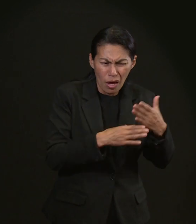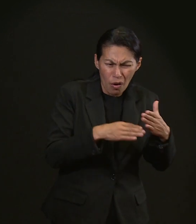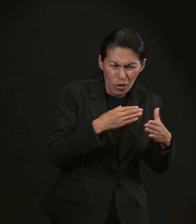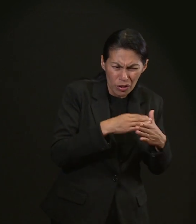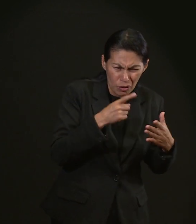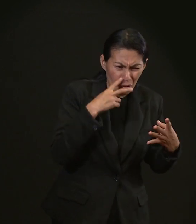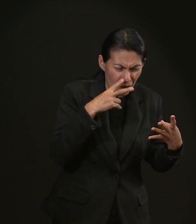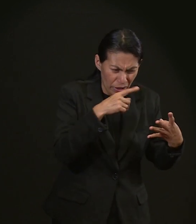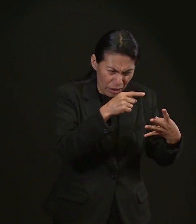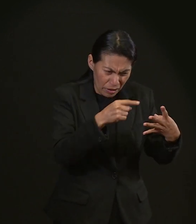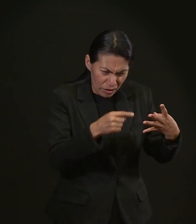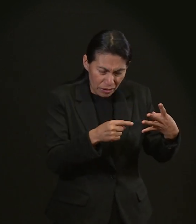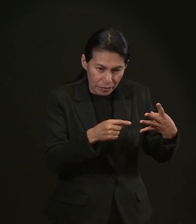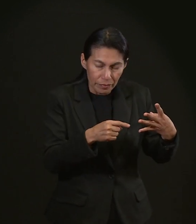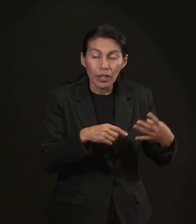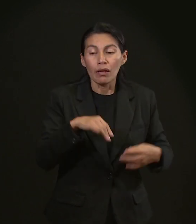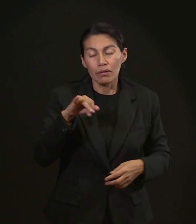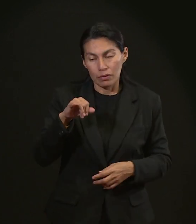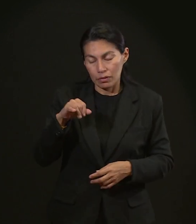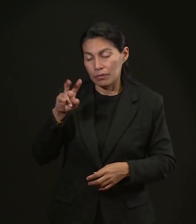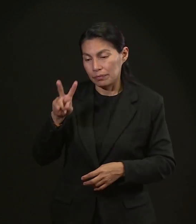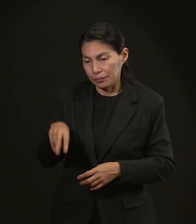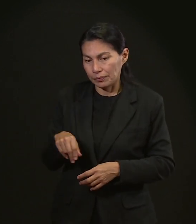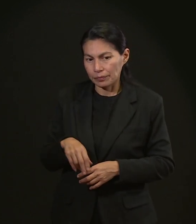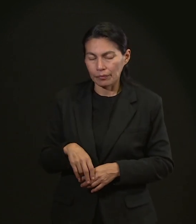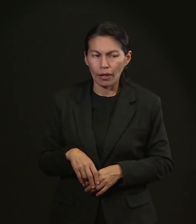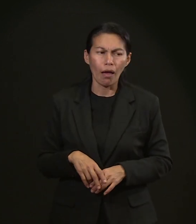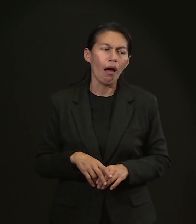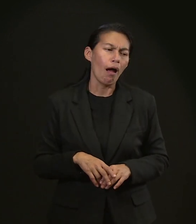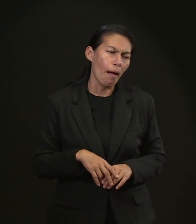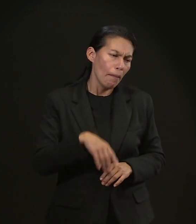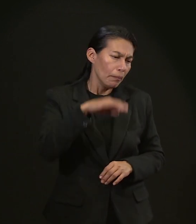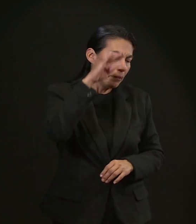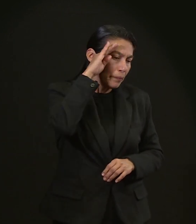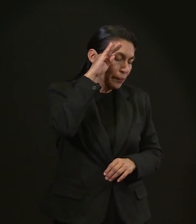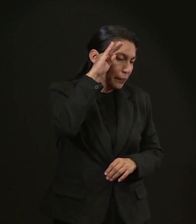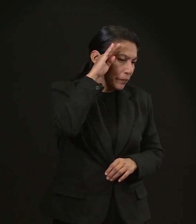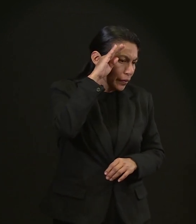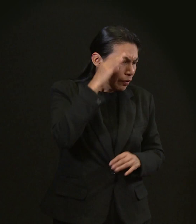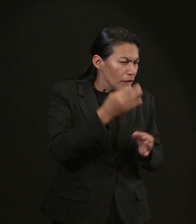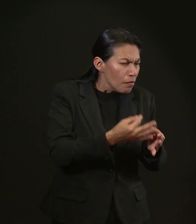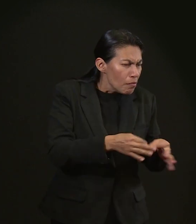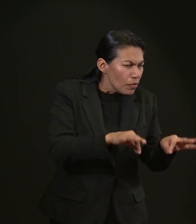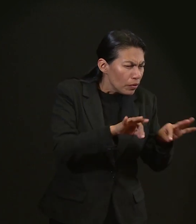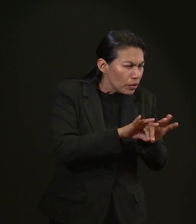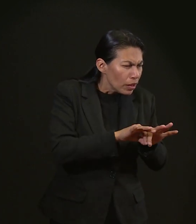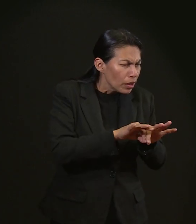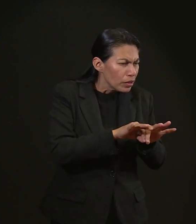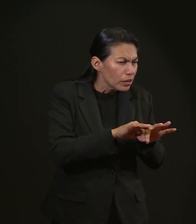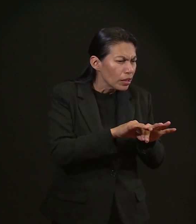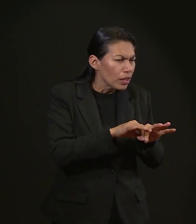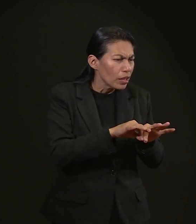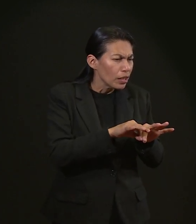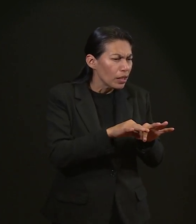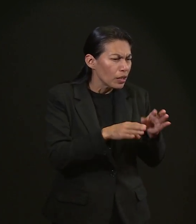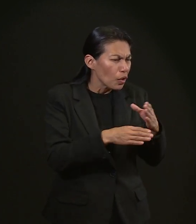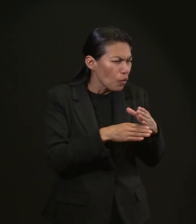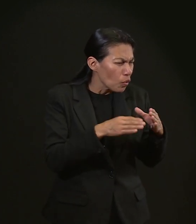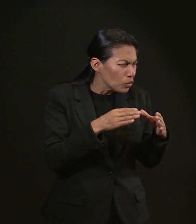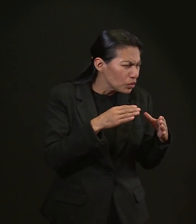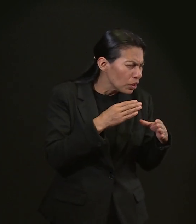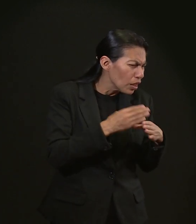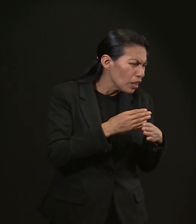ciertos detalles que tú veías la ciencia es muy importante yo pienso que que pongas en las manos de dios